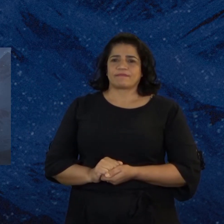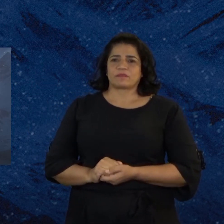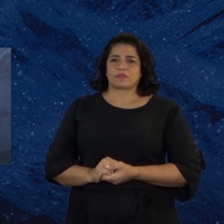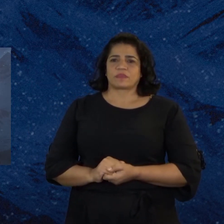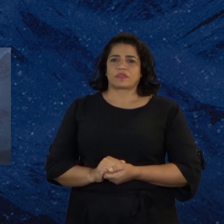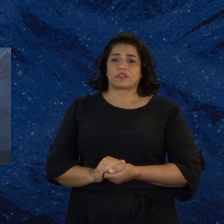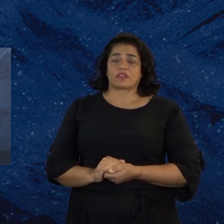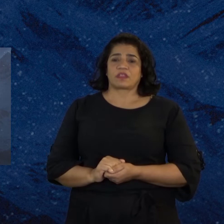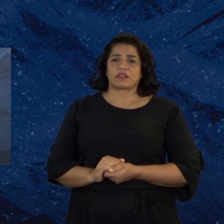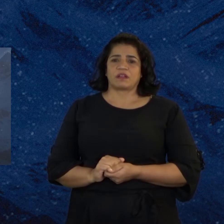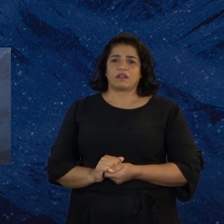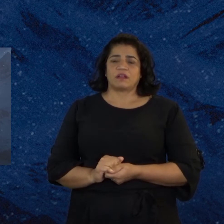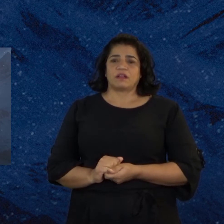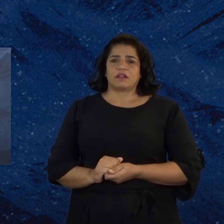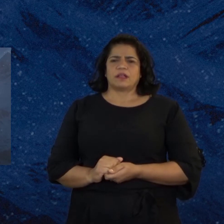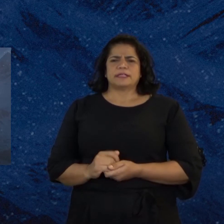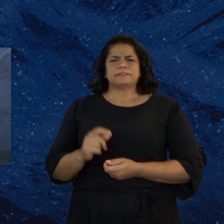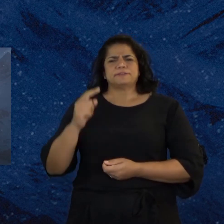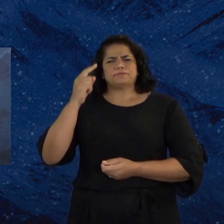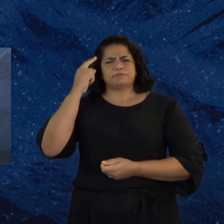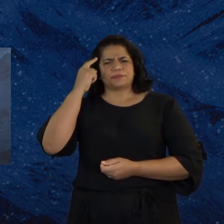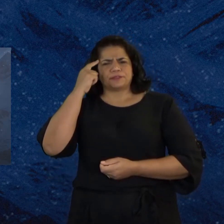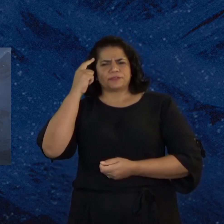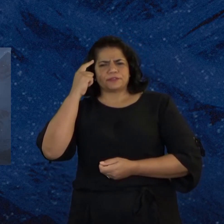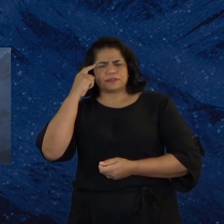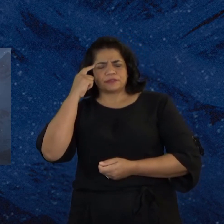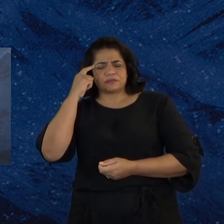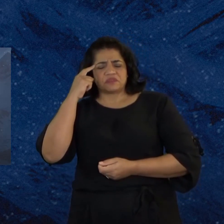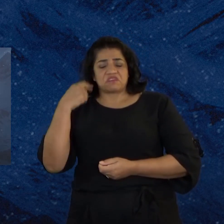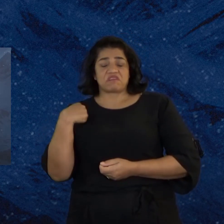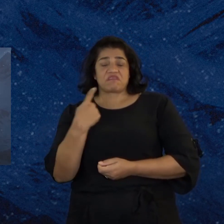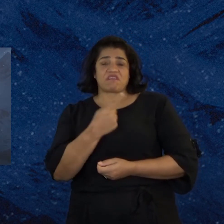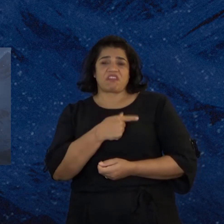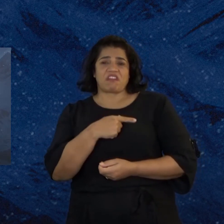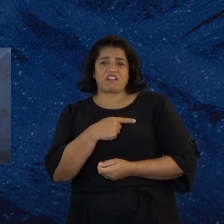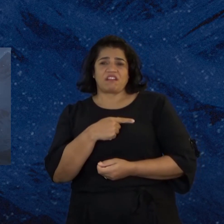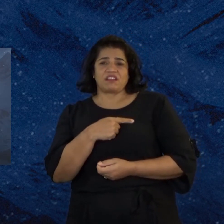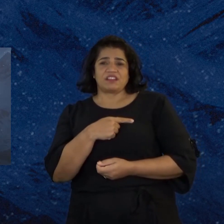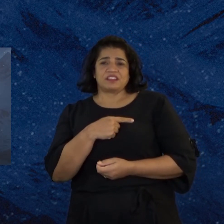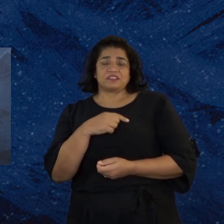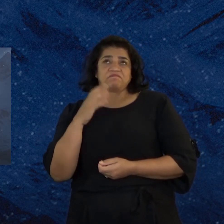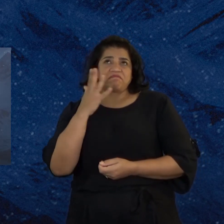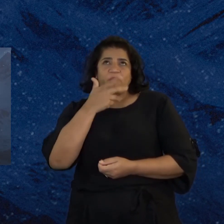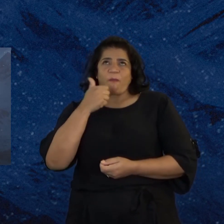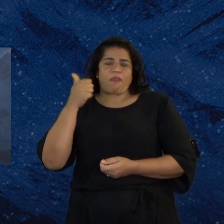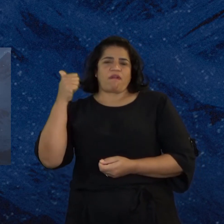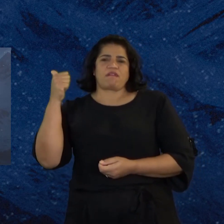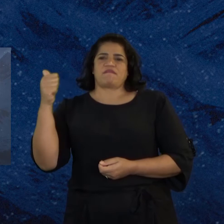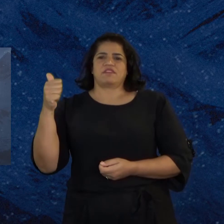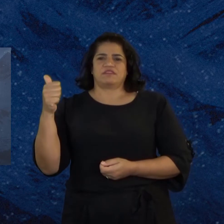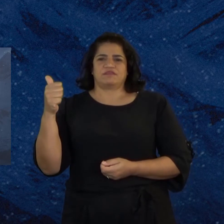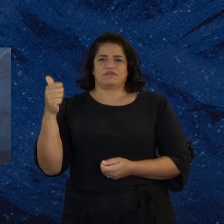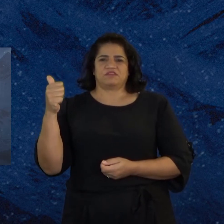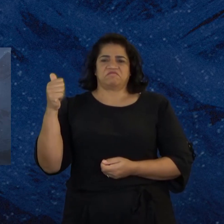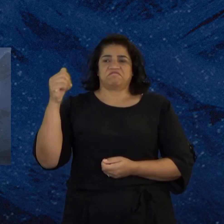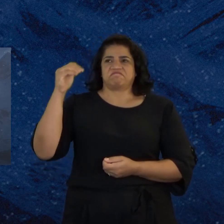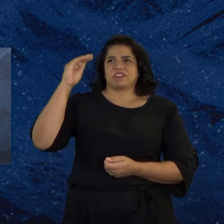E achamos que somos a última bolacha do pacote.